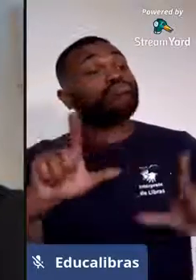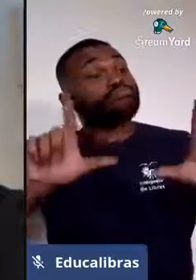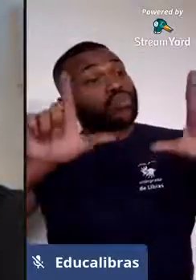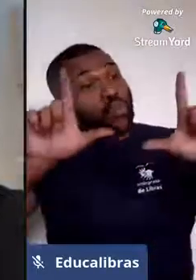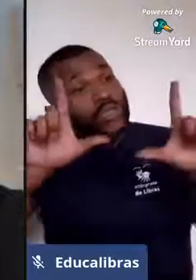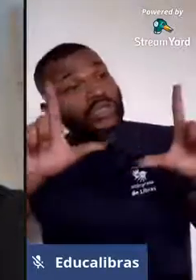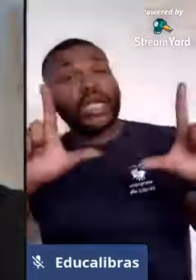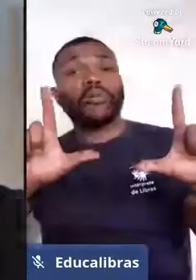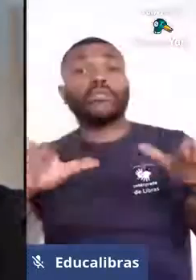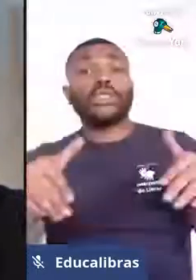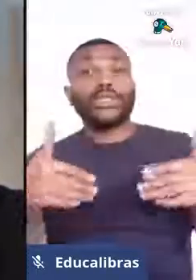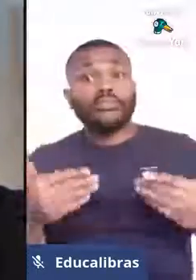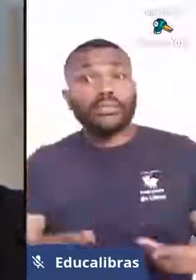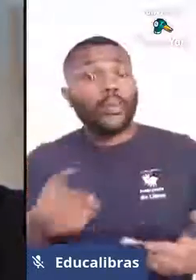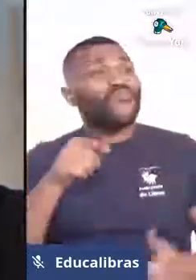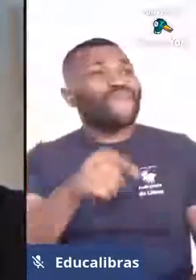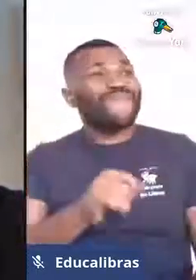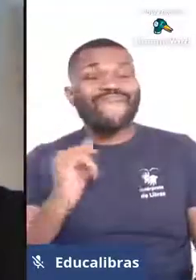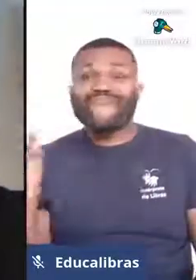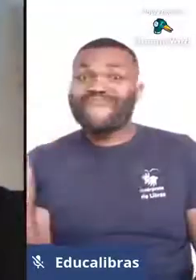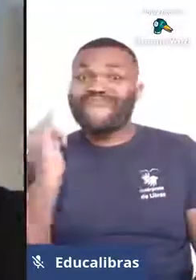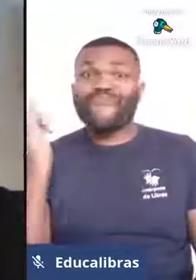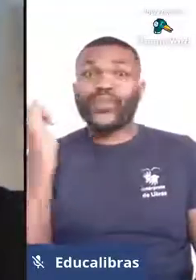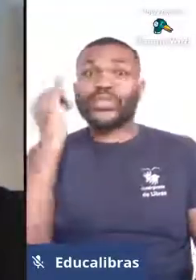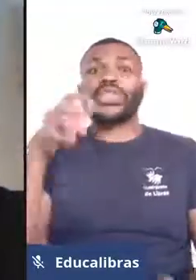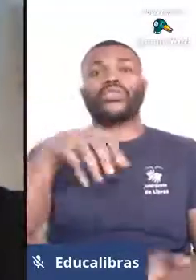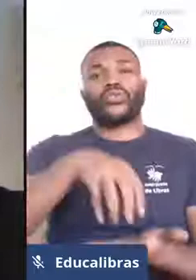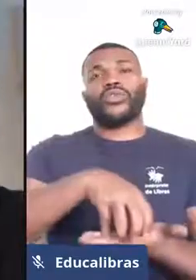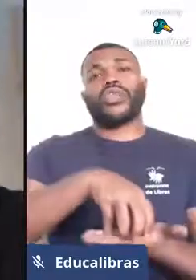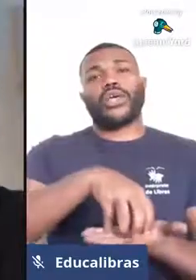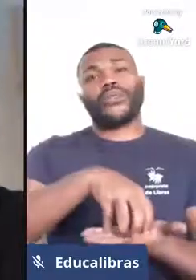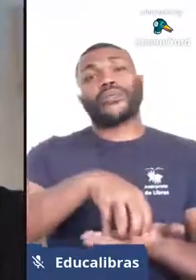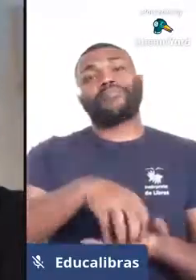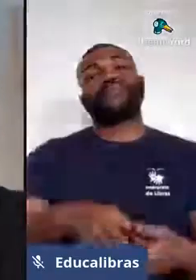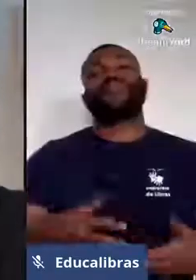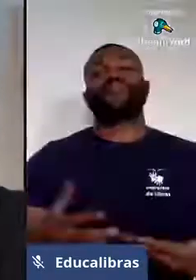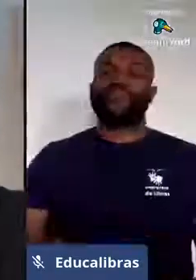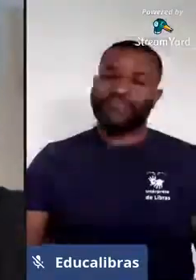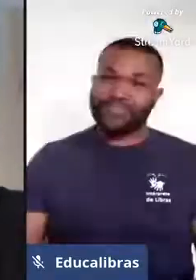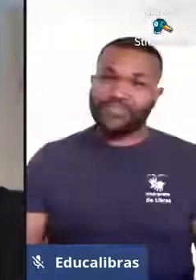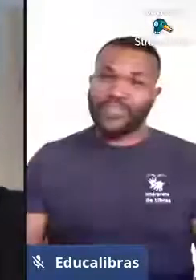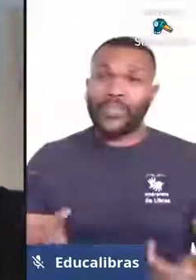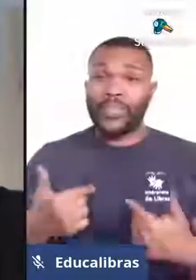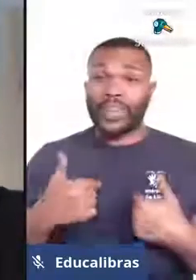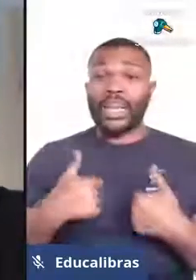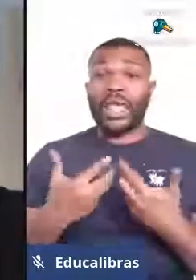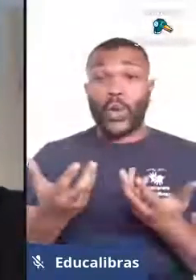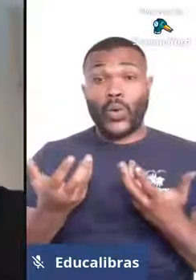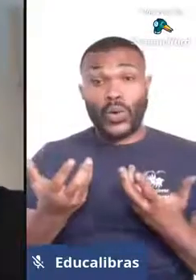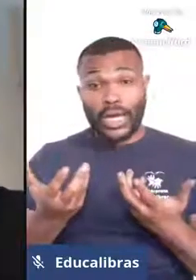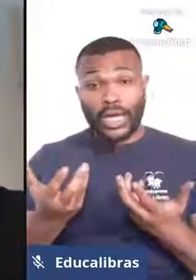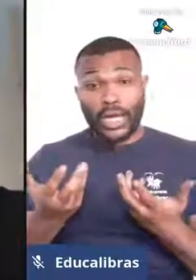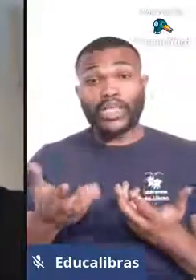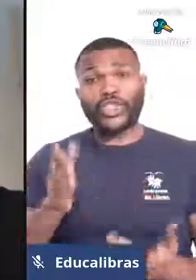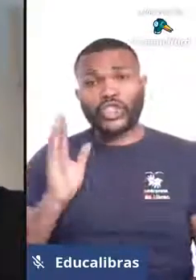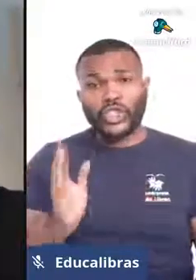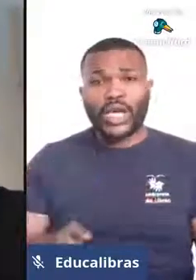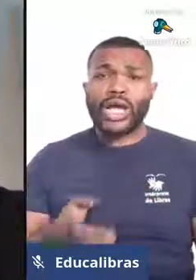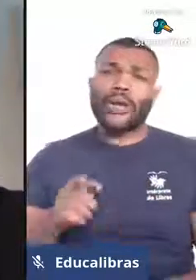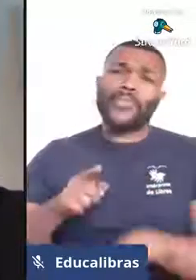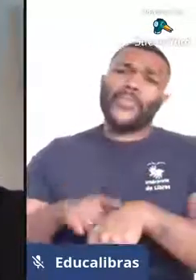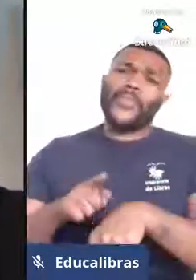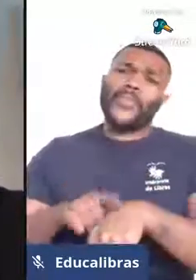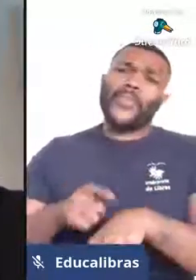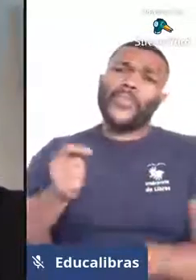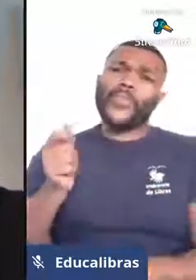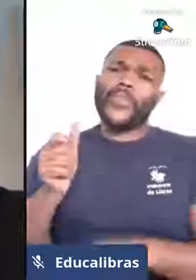esse papel institucional é essencial. O Eric, eu queria ter falado com você, está chegando no final,